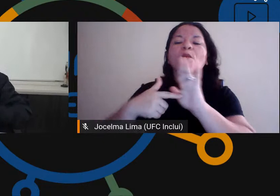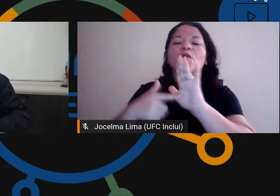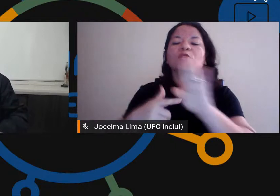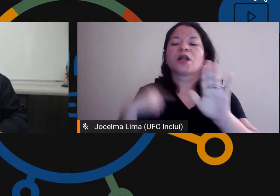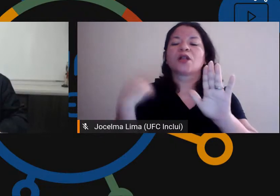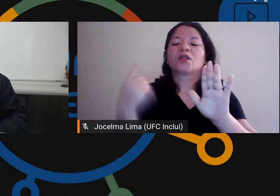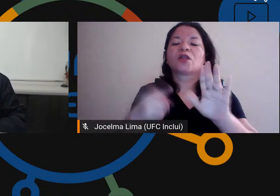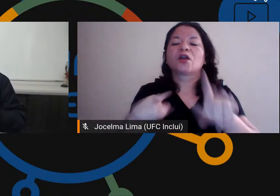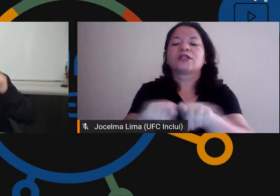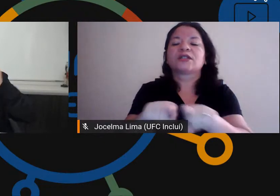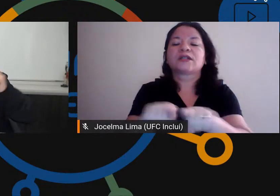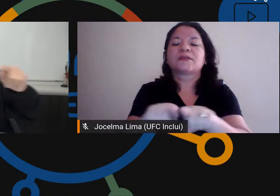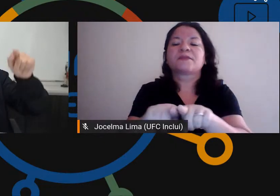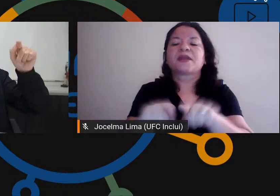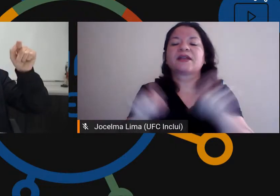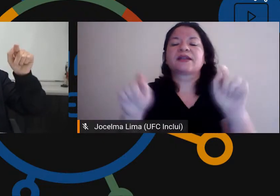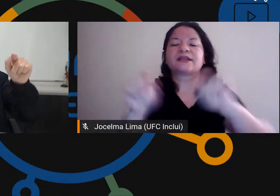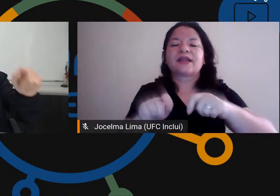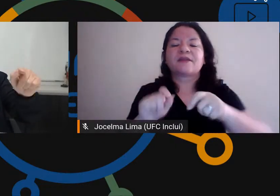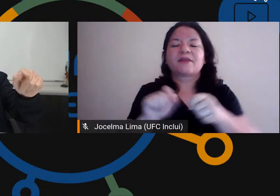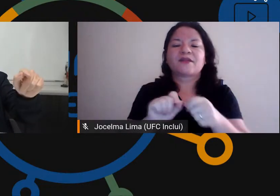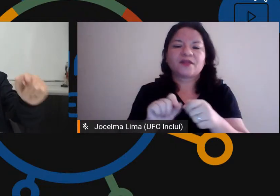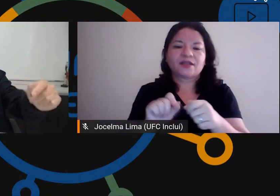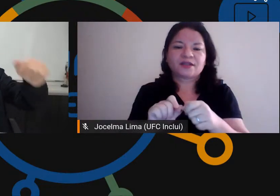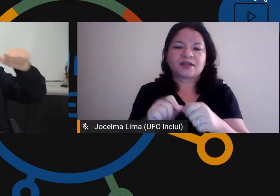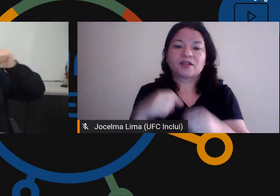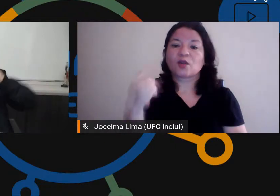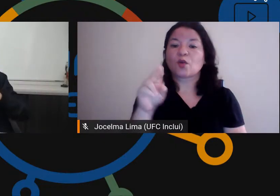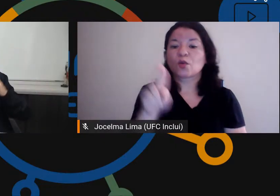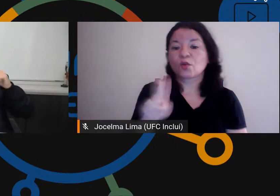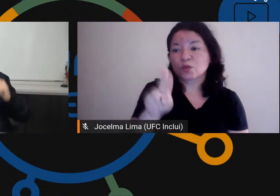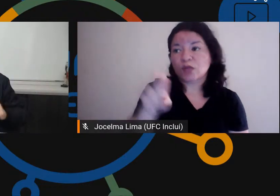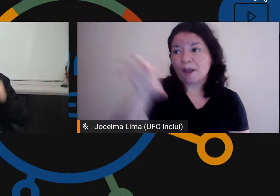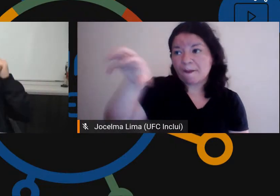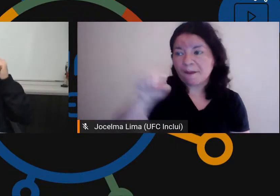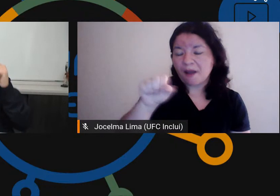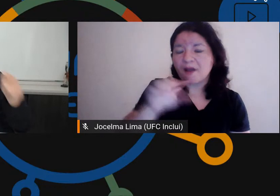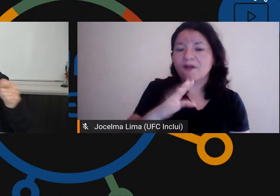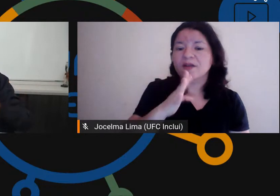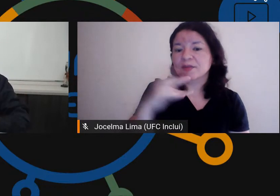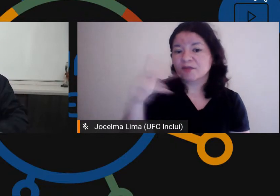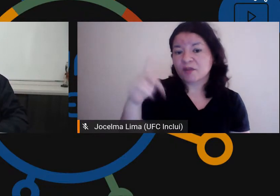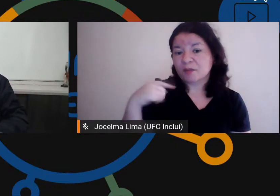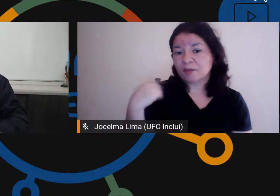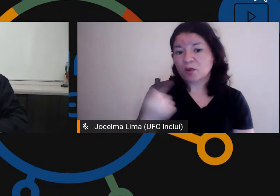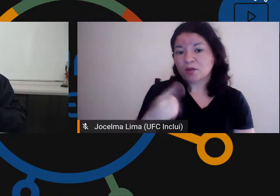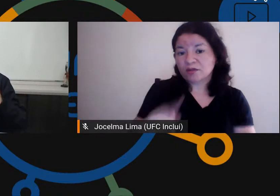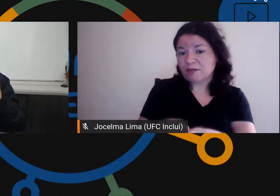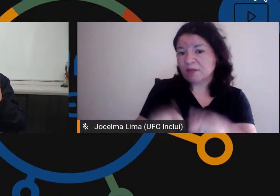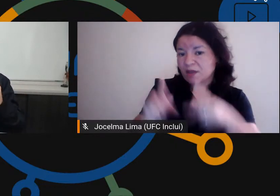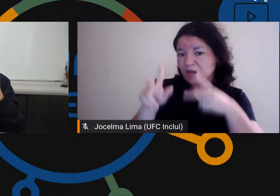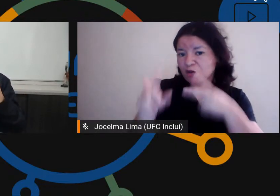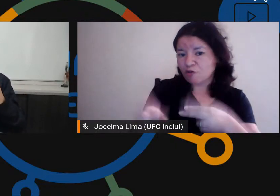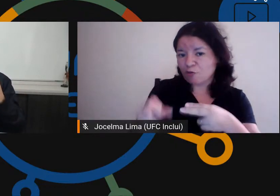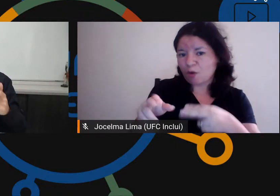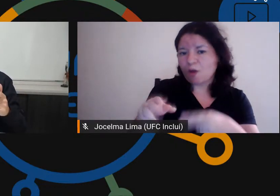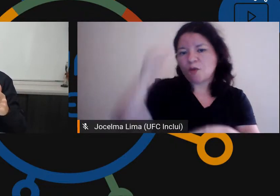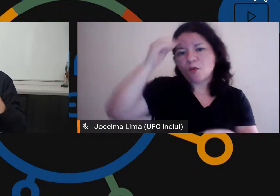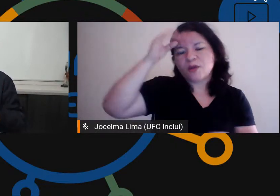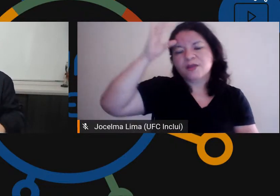conseguimos conhecimento de bom nível, nós usamos o conhecimento de vocês, mas nós também temos conhecimento para lhes dar. Essa